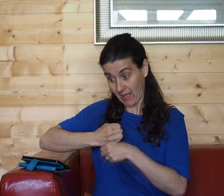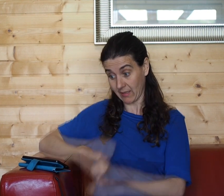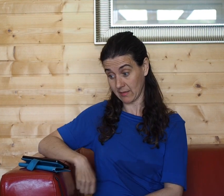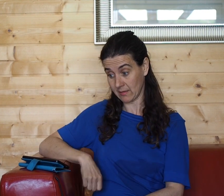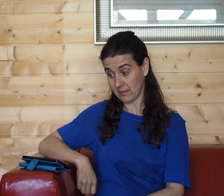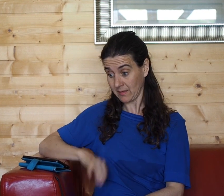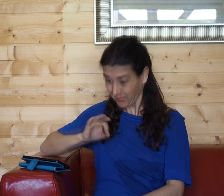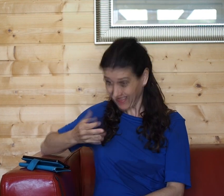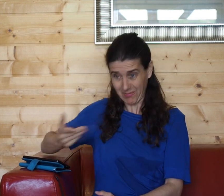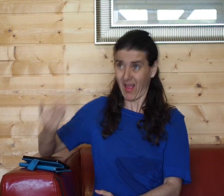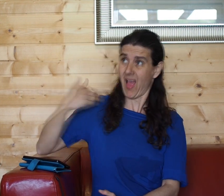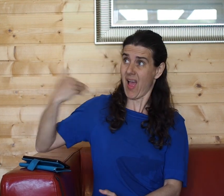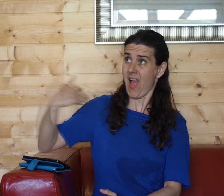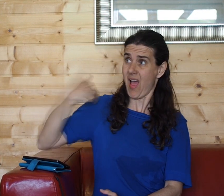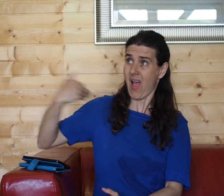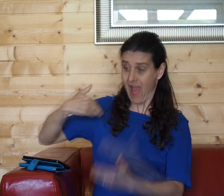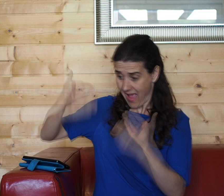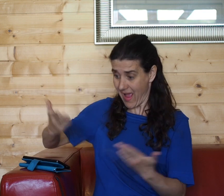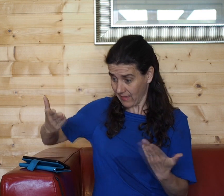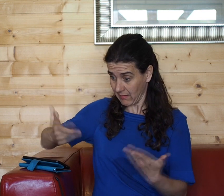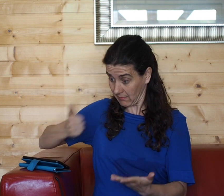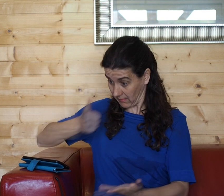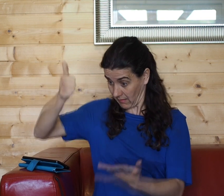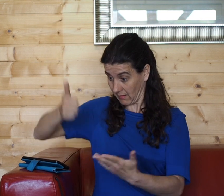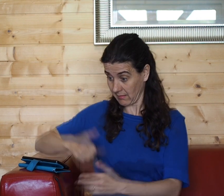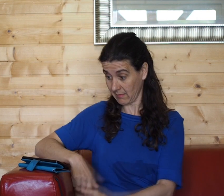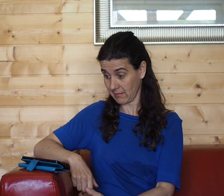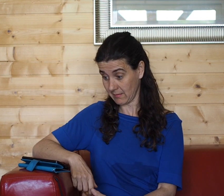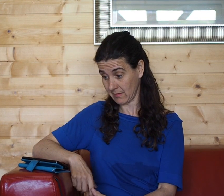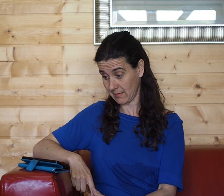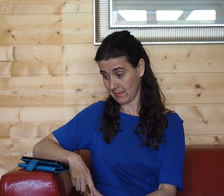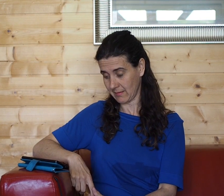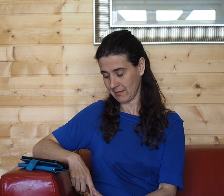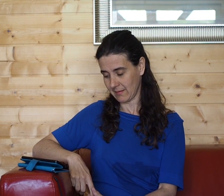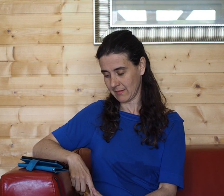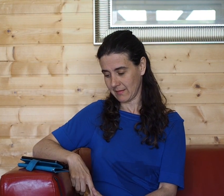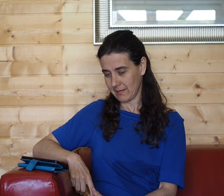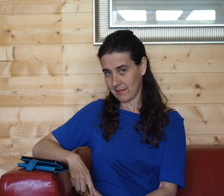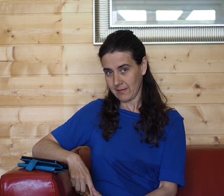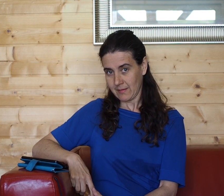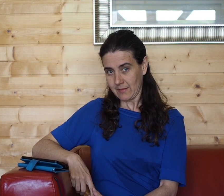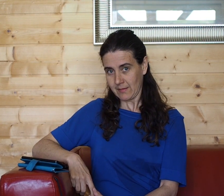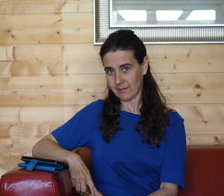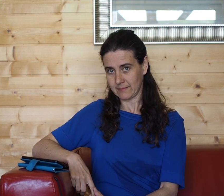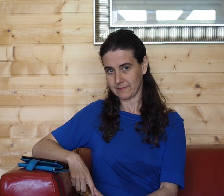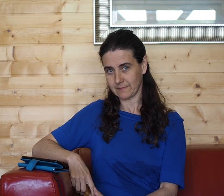Achille, il n'y que toi qui peux m'aider à raconter comment je peux à la fois admirer mon père et avoir régulièrement envie de le tuer parce qu'il me bouffe la vie